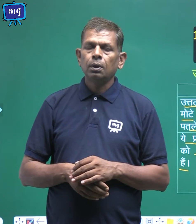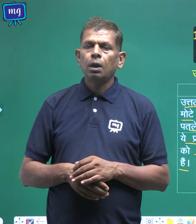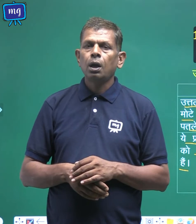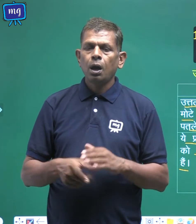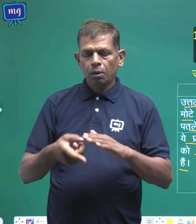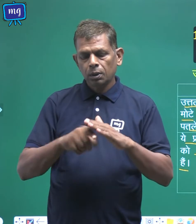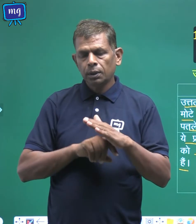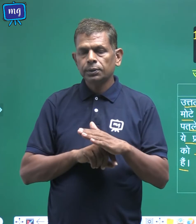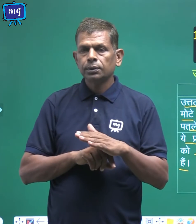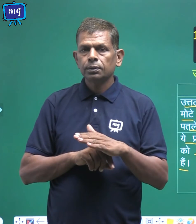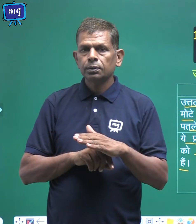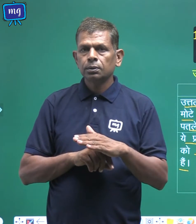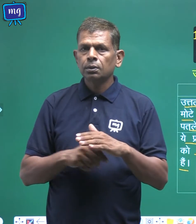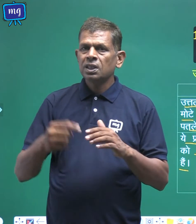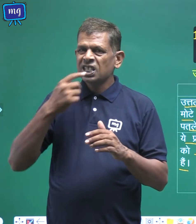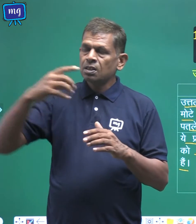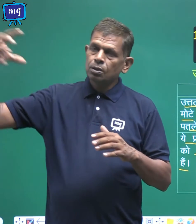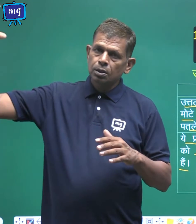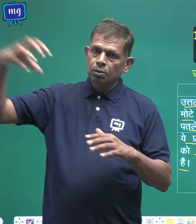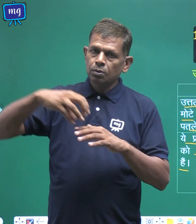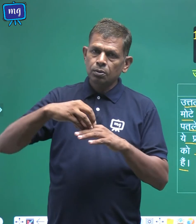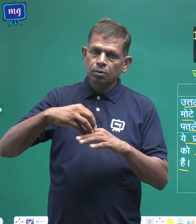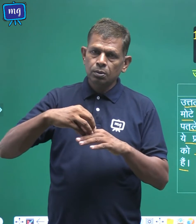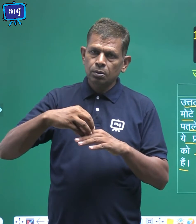अवतल लेंस प्रकाश की किरणों को